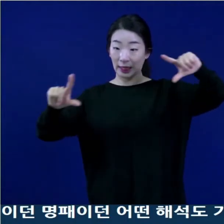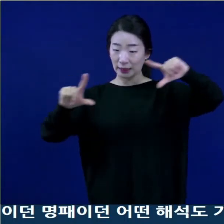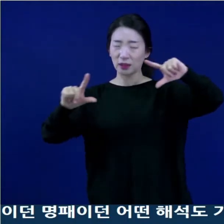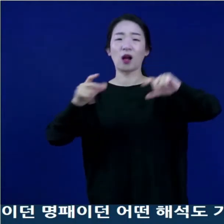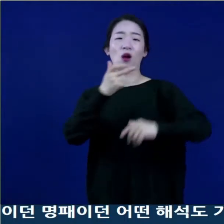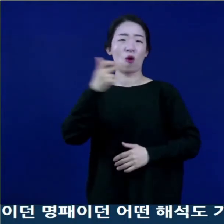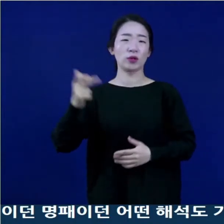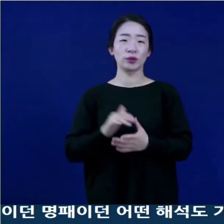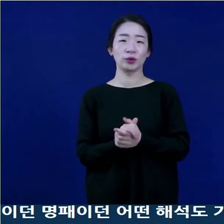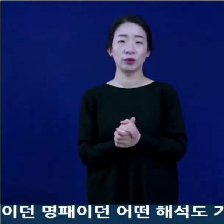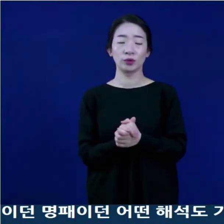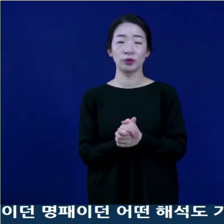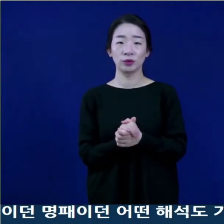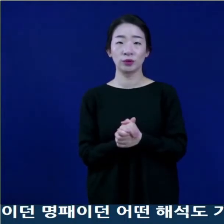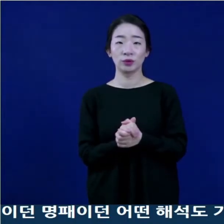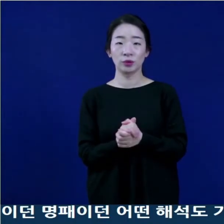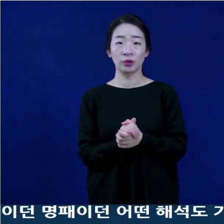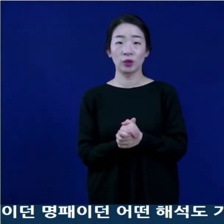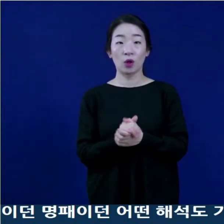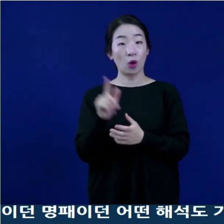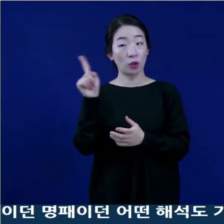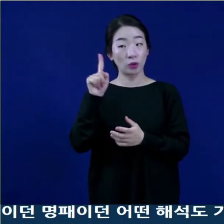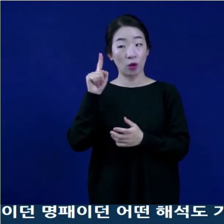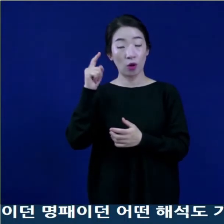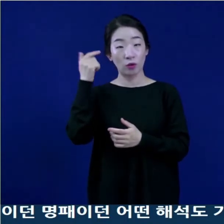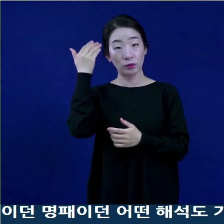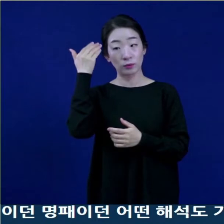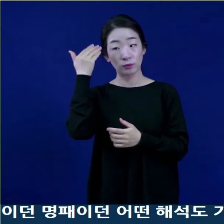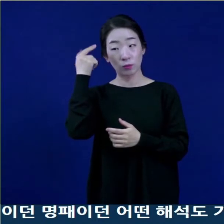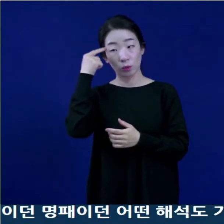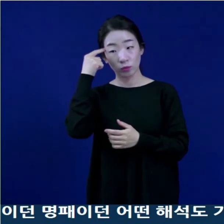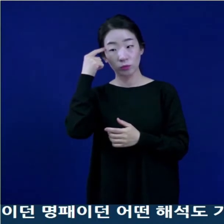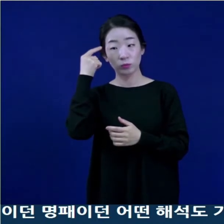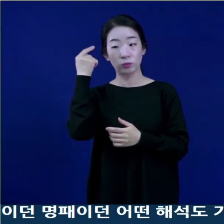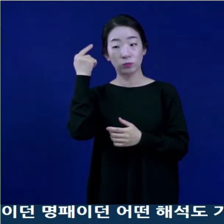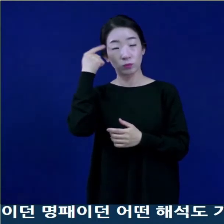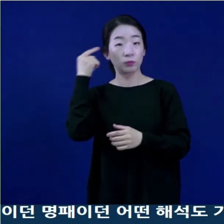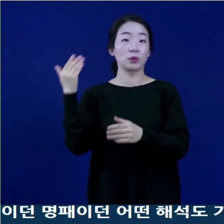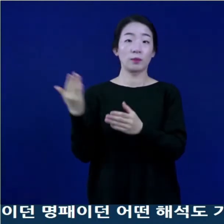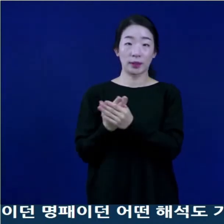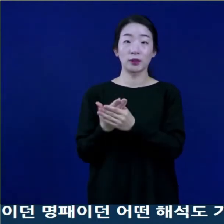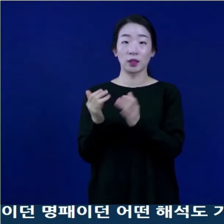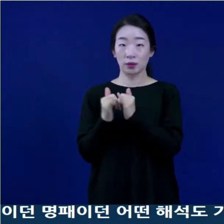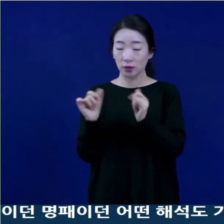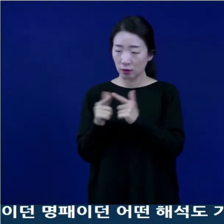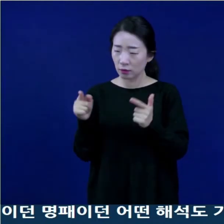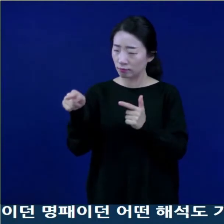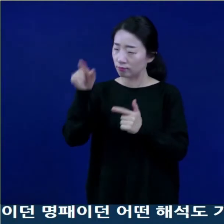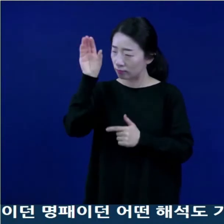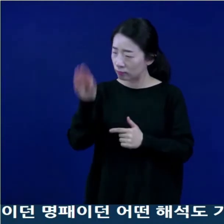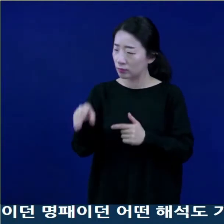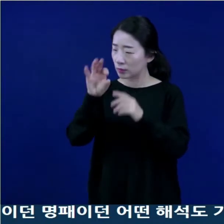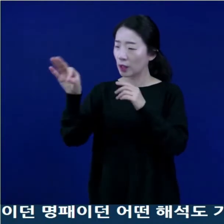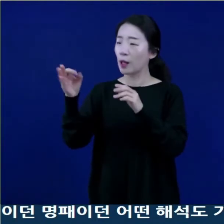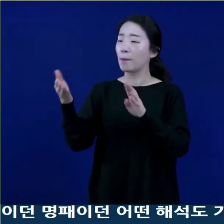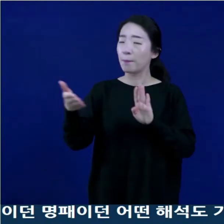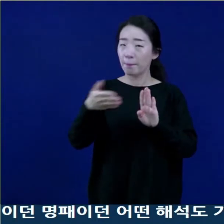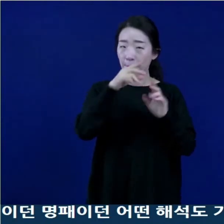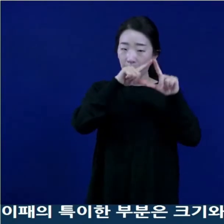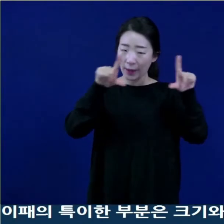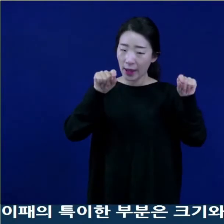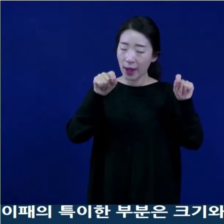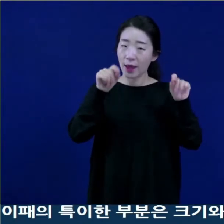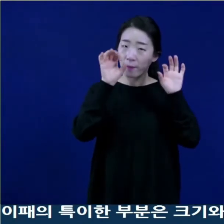연구한 학자의 견해에 의하면 아마 예수님이 달리시던 십자가 위에 붙은 패는